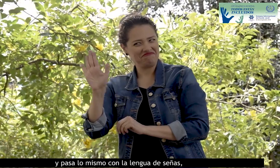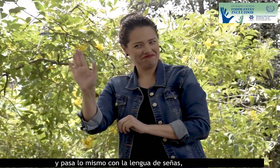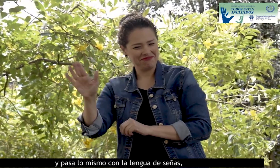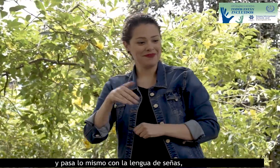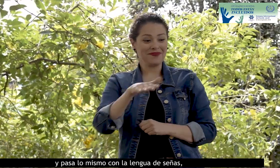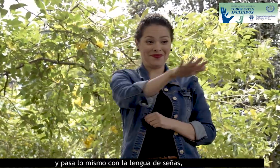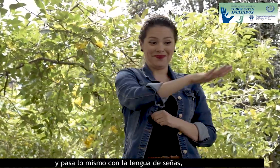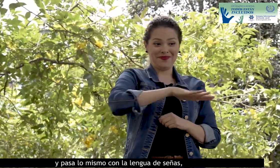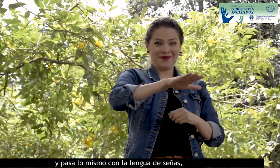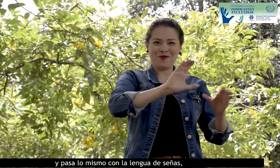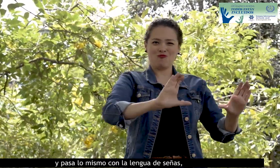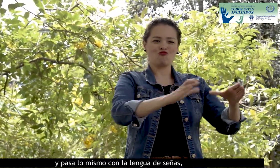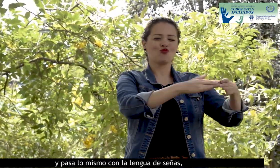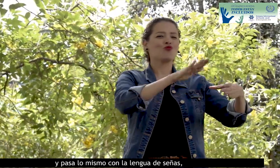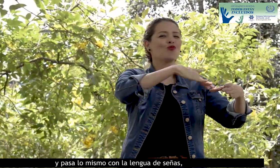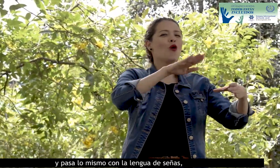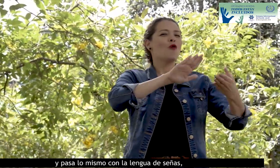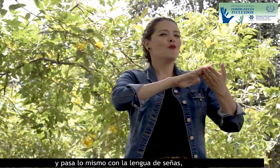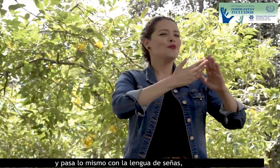y pasa lo mismo con la lengua de señas.